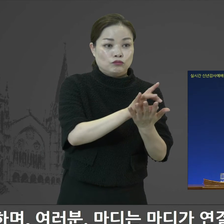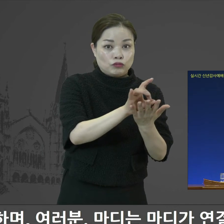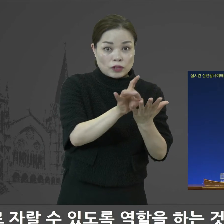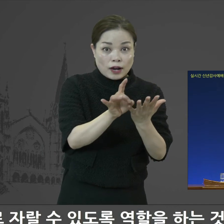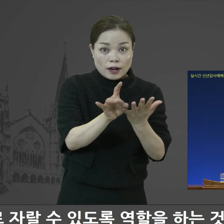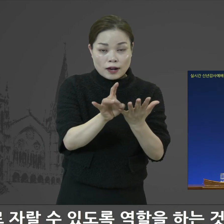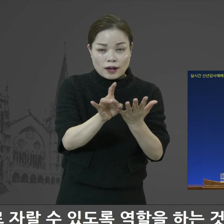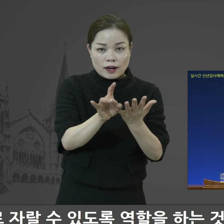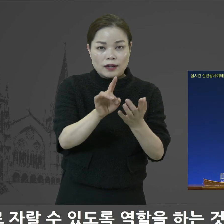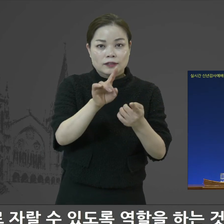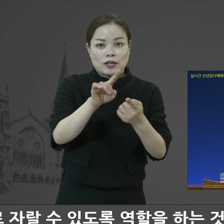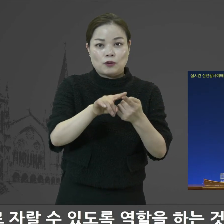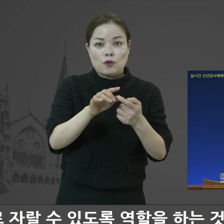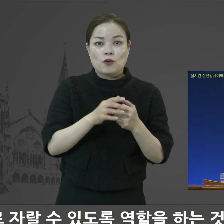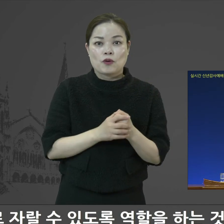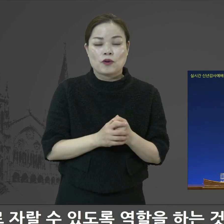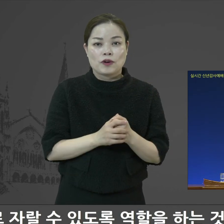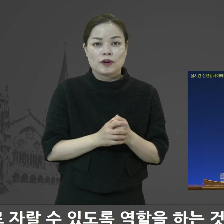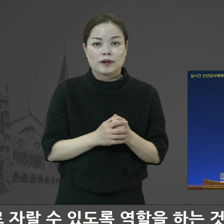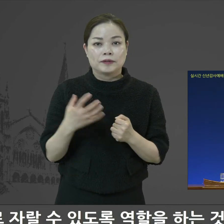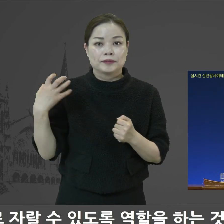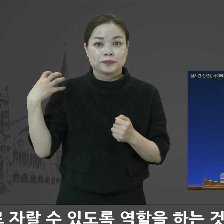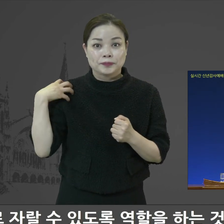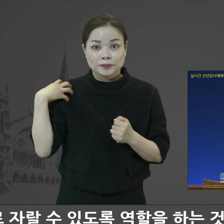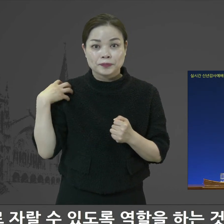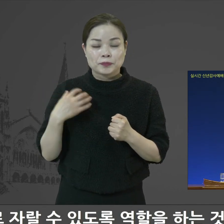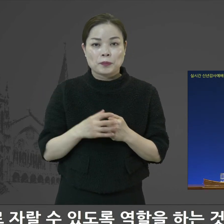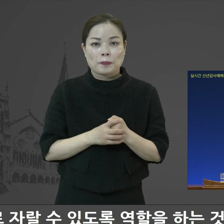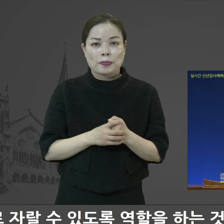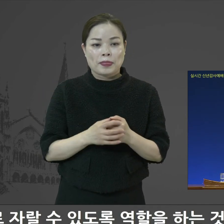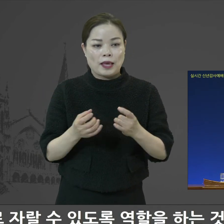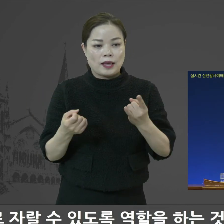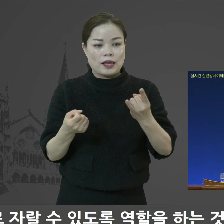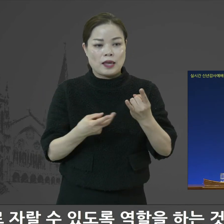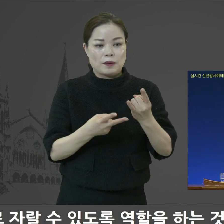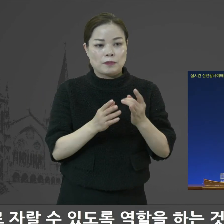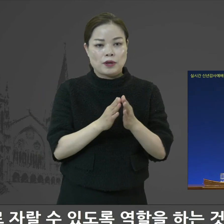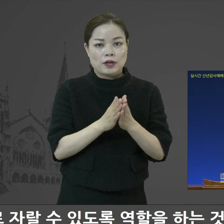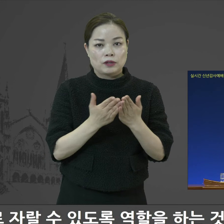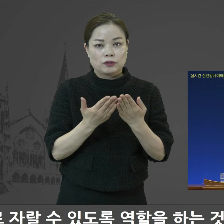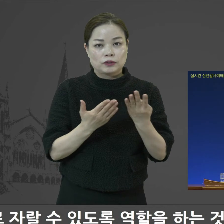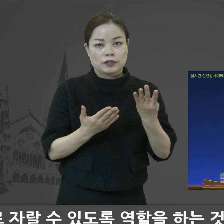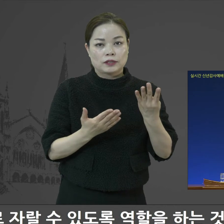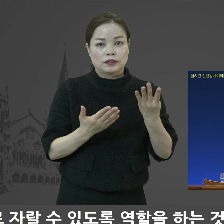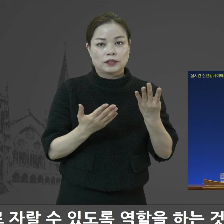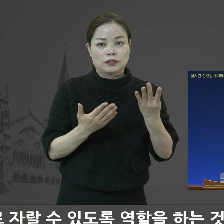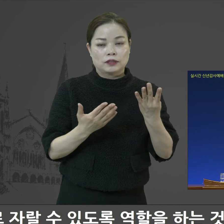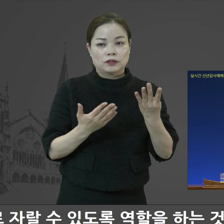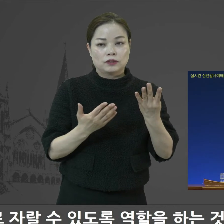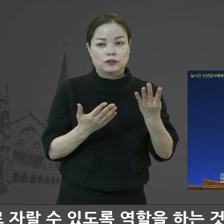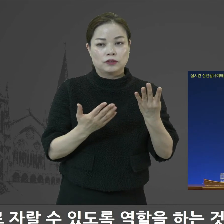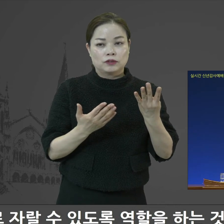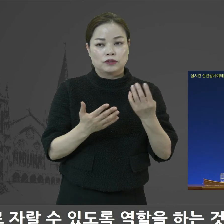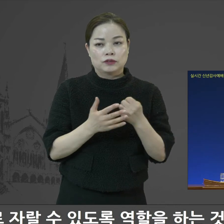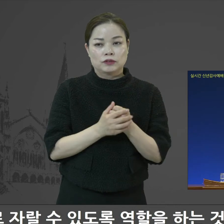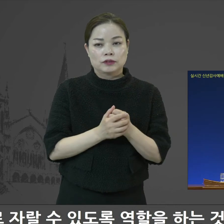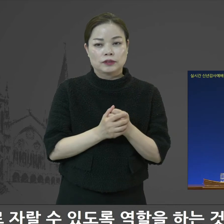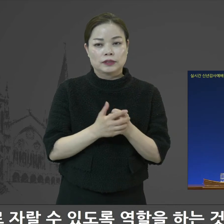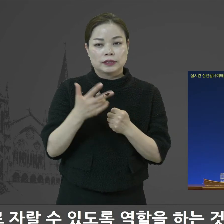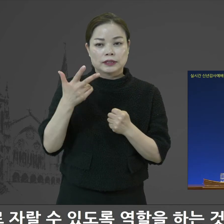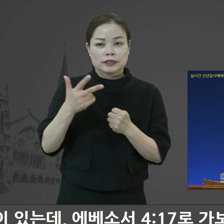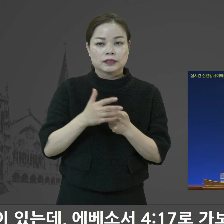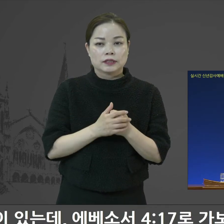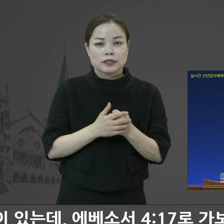있는데 앞에 에베소서 4장 7절로 가보면 분량대로의 의미가 더 잘